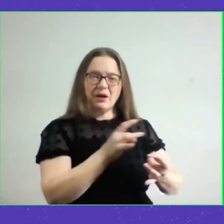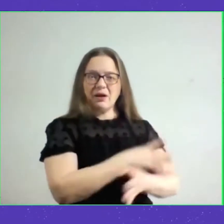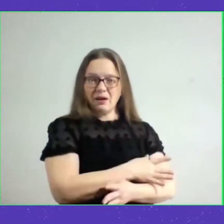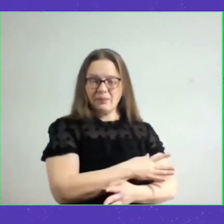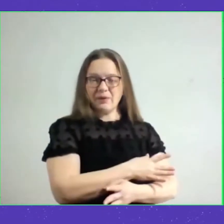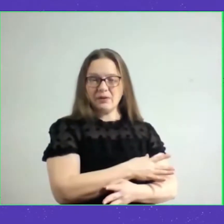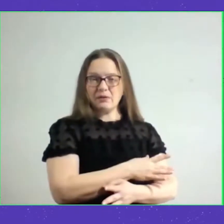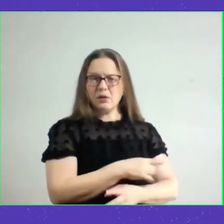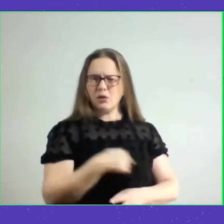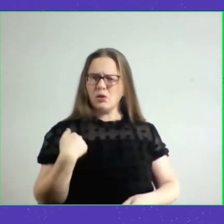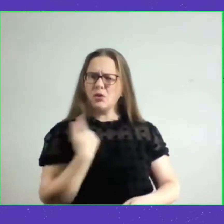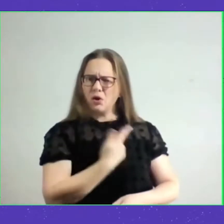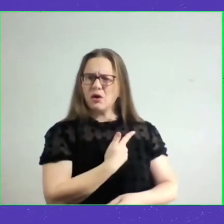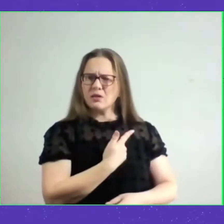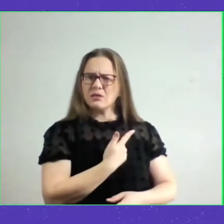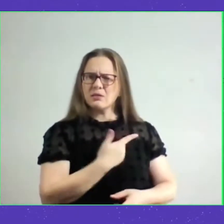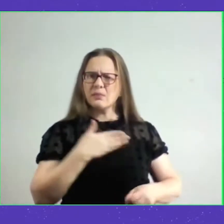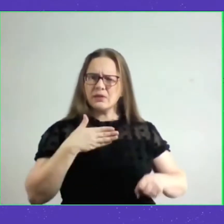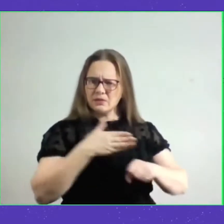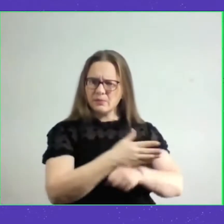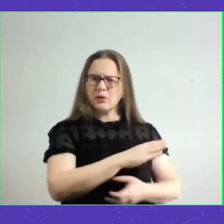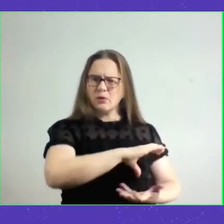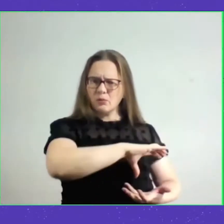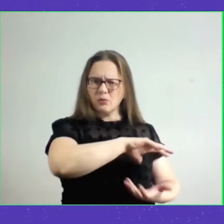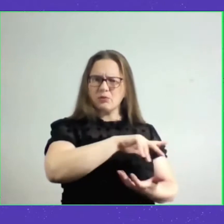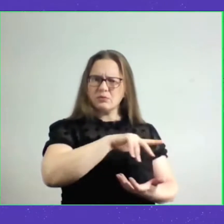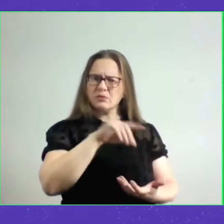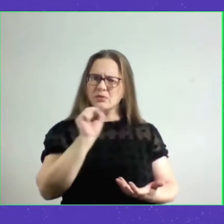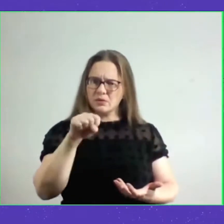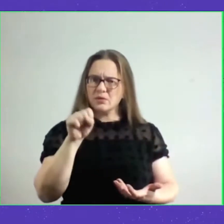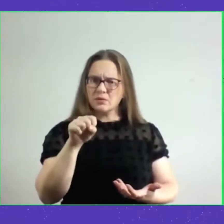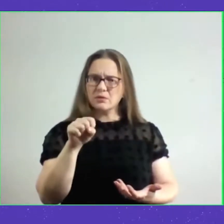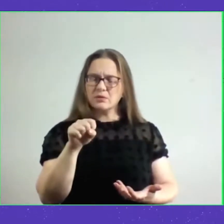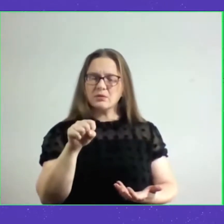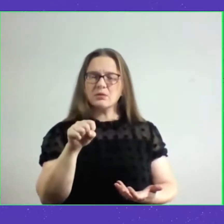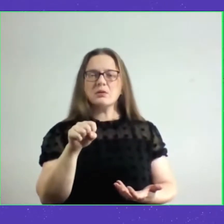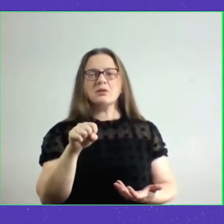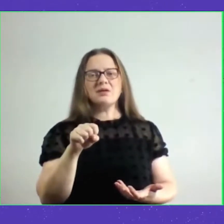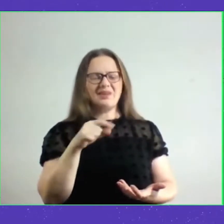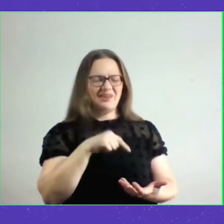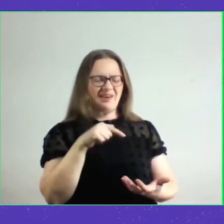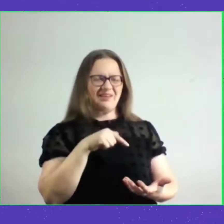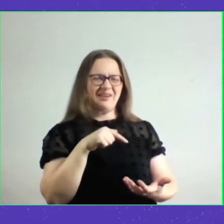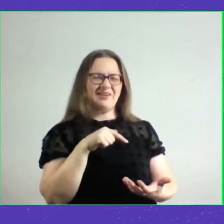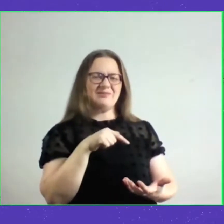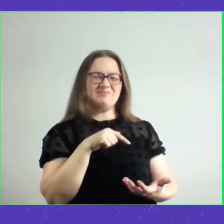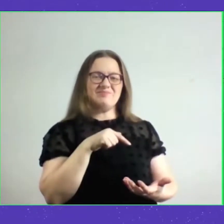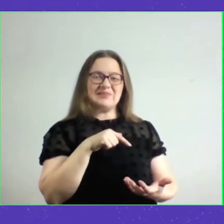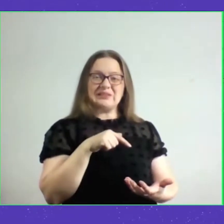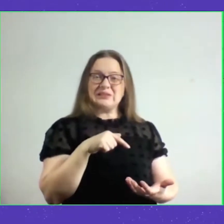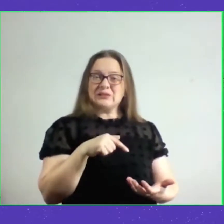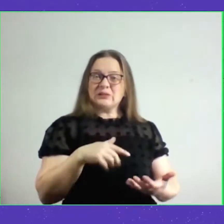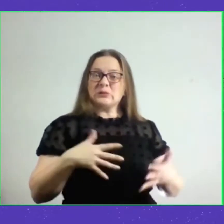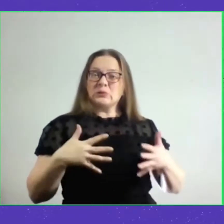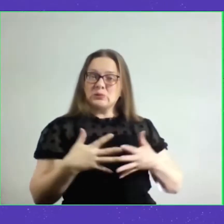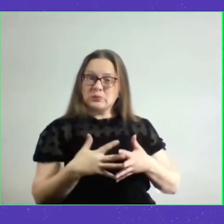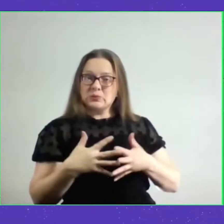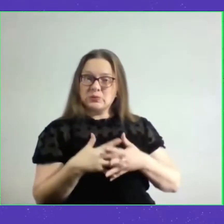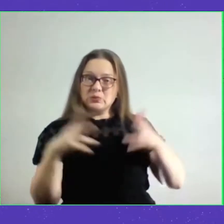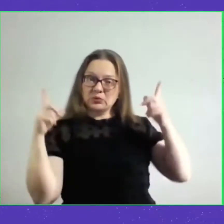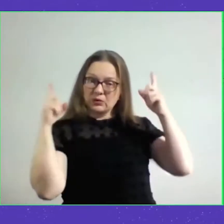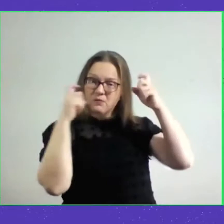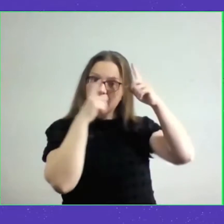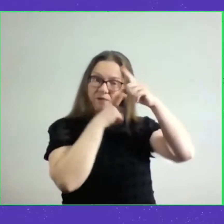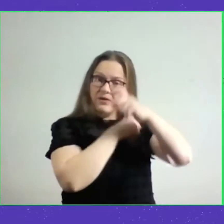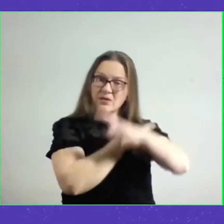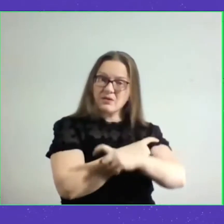mundo aqui, e muito conturbado, diga-se de passagem, mas o mundo passa, bem como